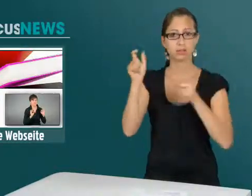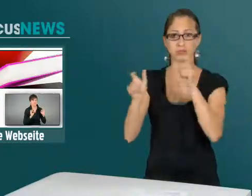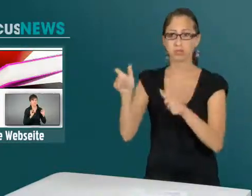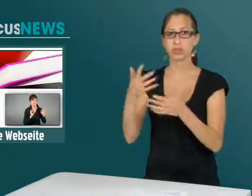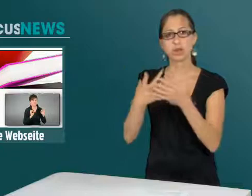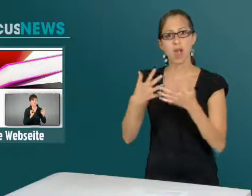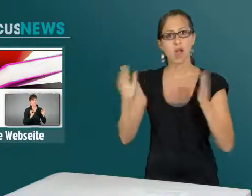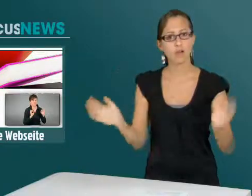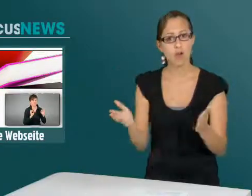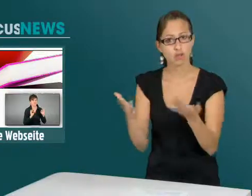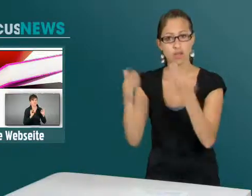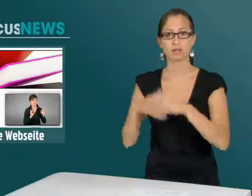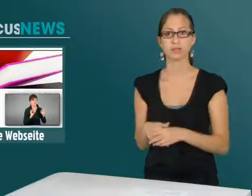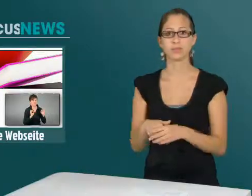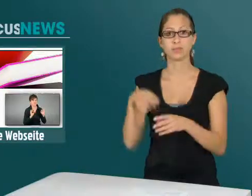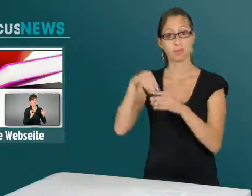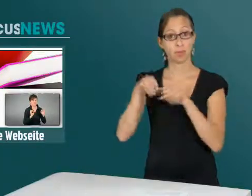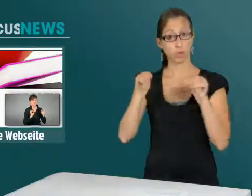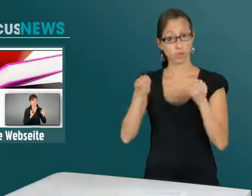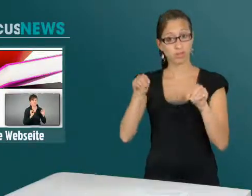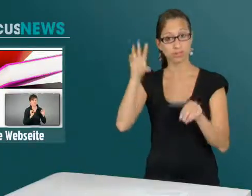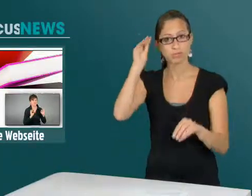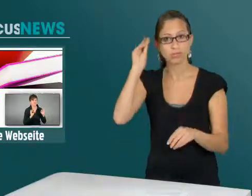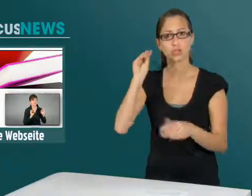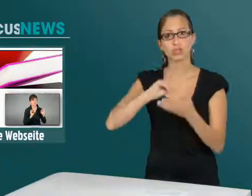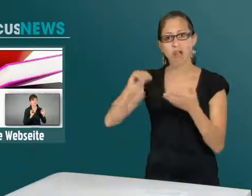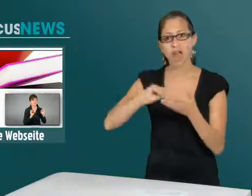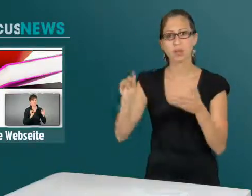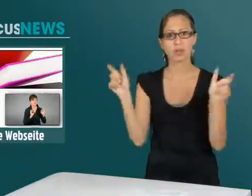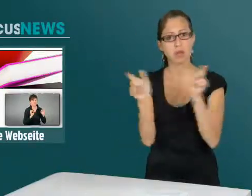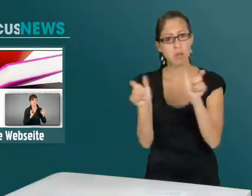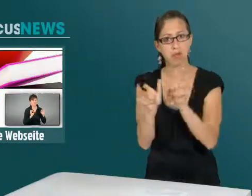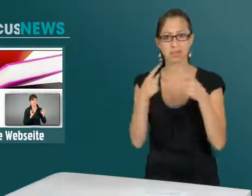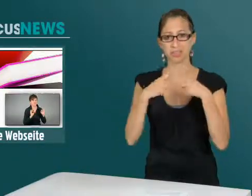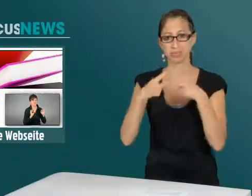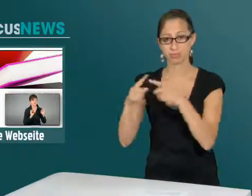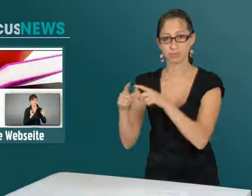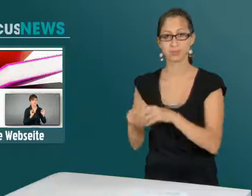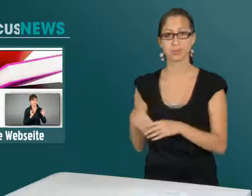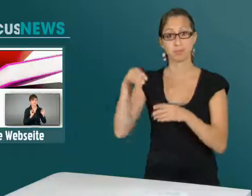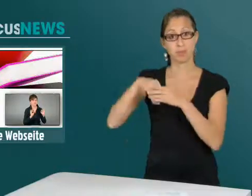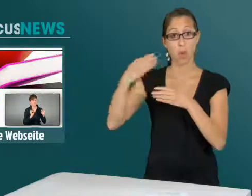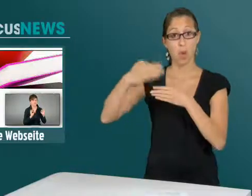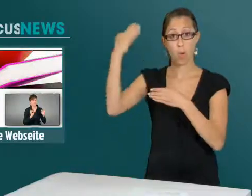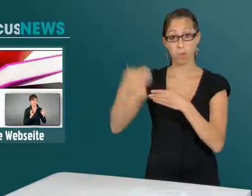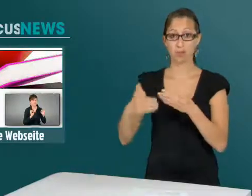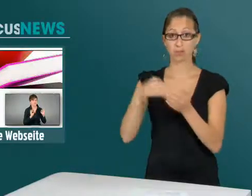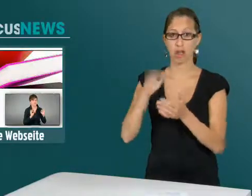im unterricht wird schreiben grammatik und mehr geleert ihre homepage verfügt über viele